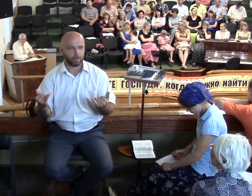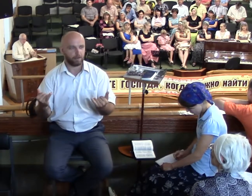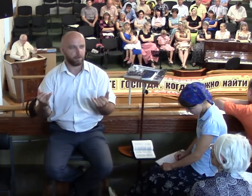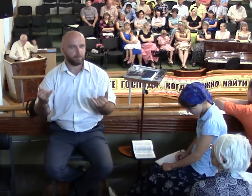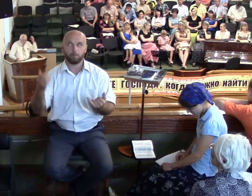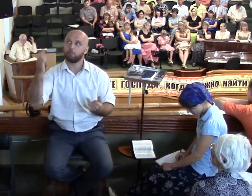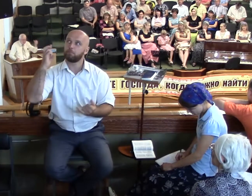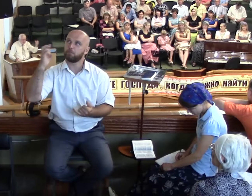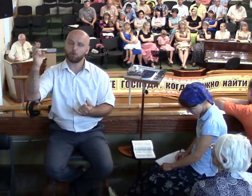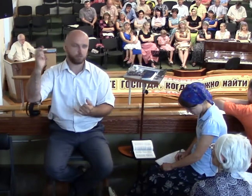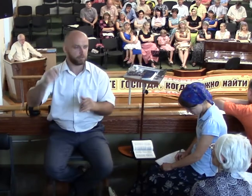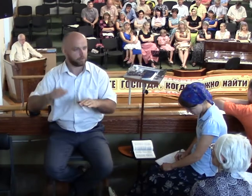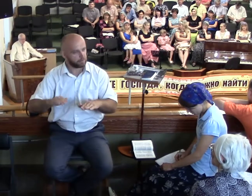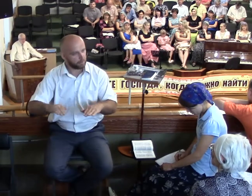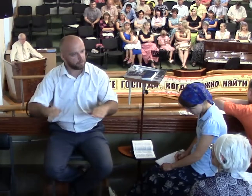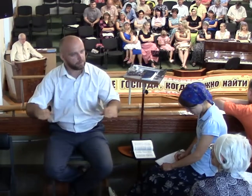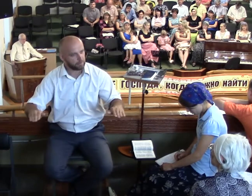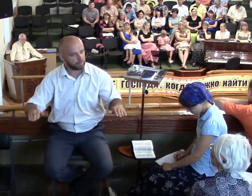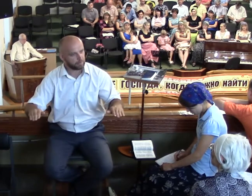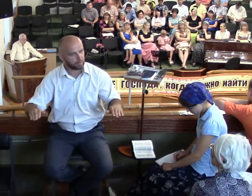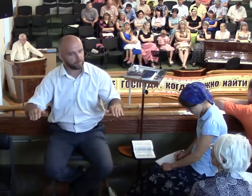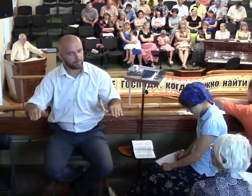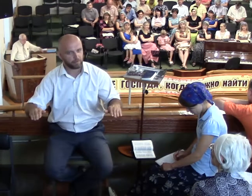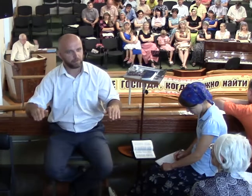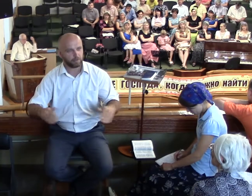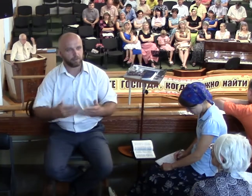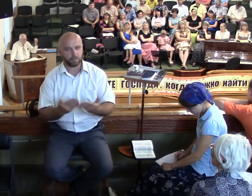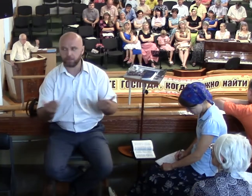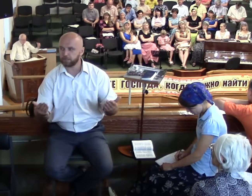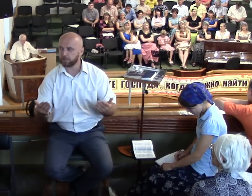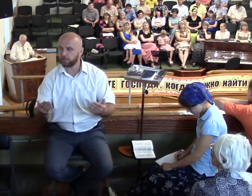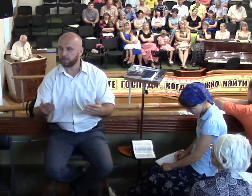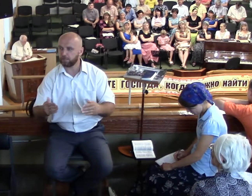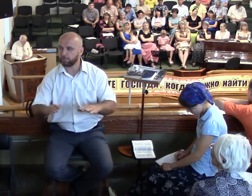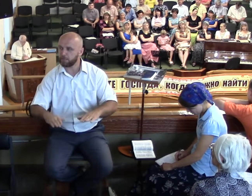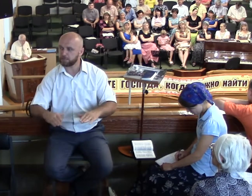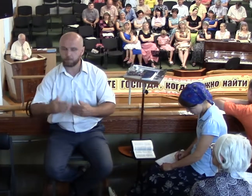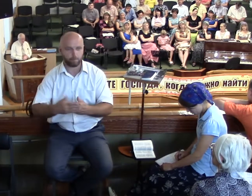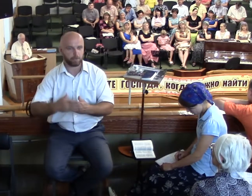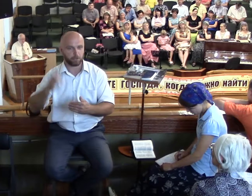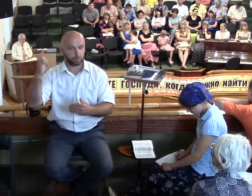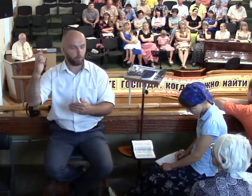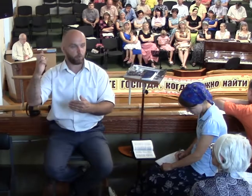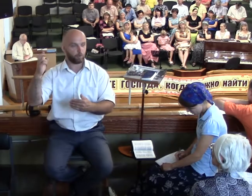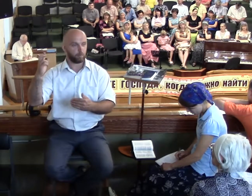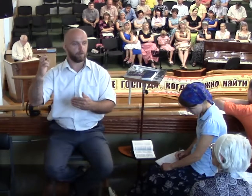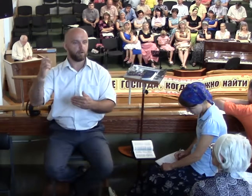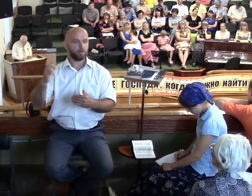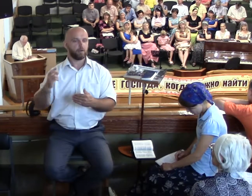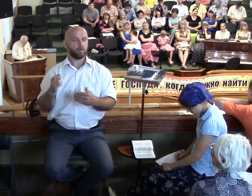Богу. Это наше положение перед Богом. Друзья, наше положение перед Богом, Ефесянам 2 глава